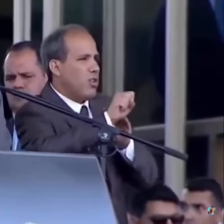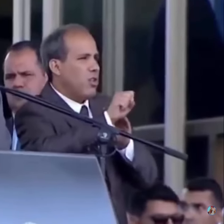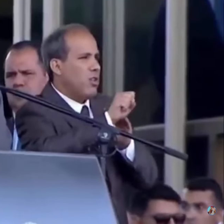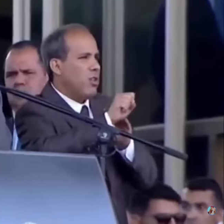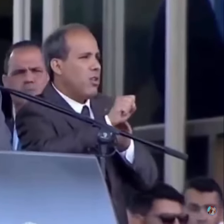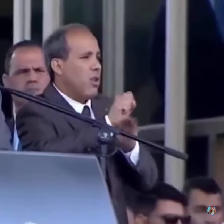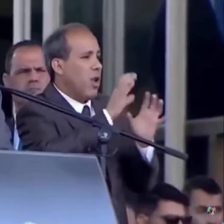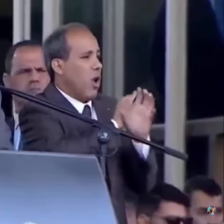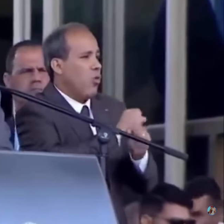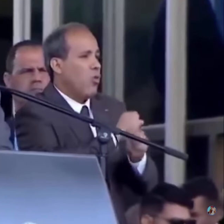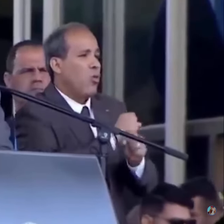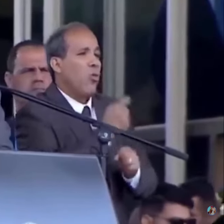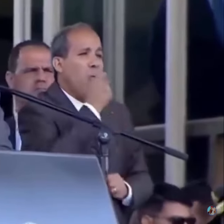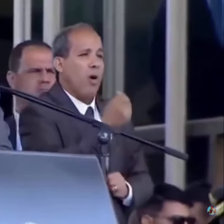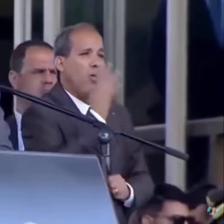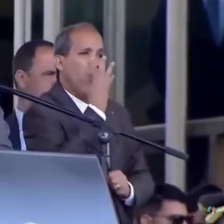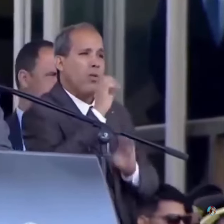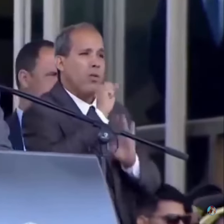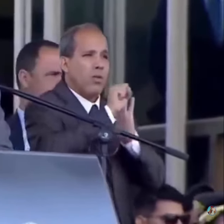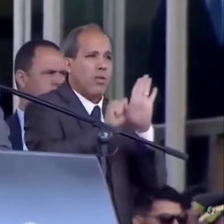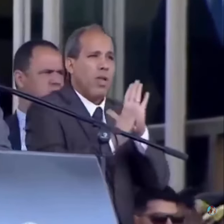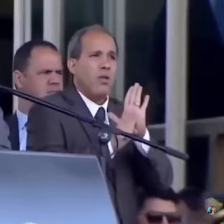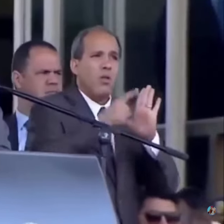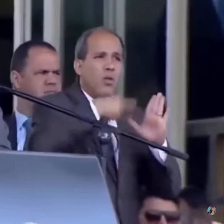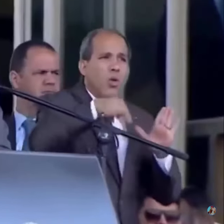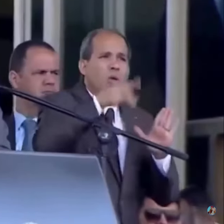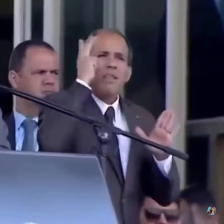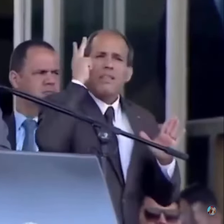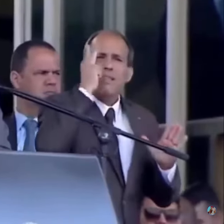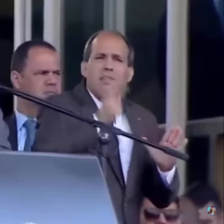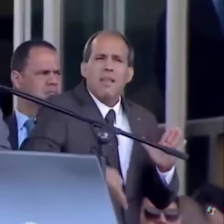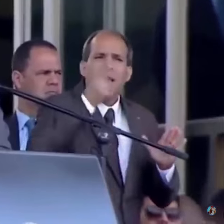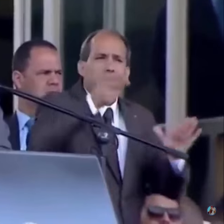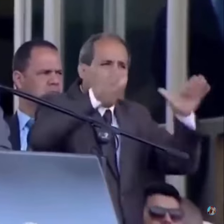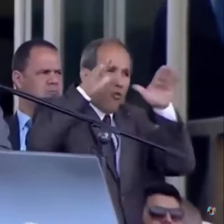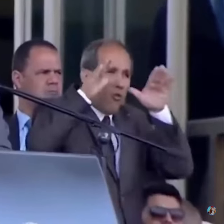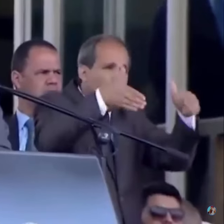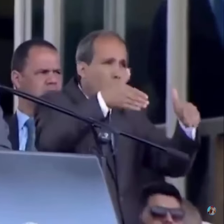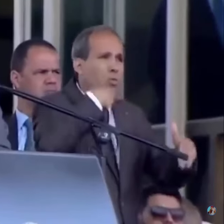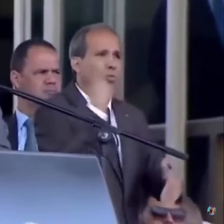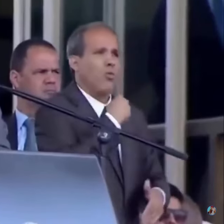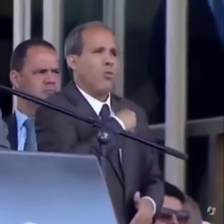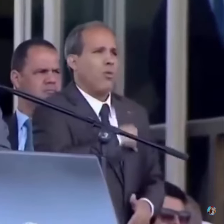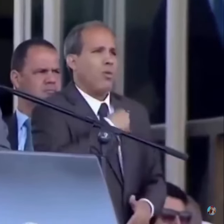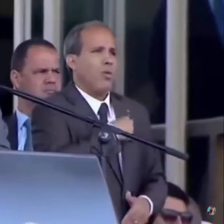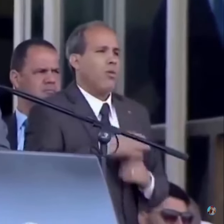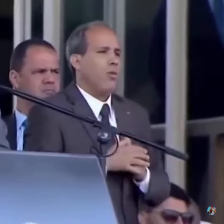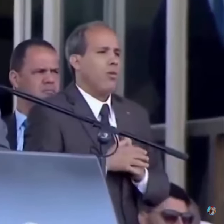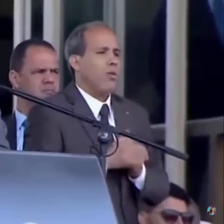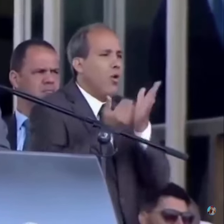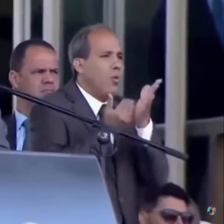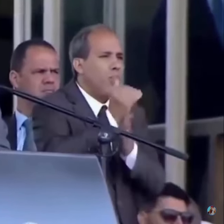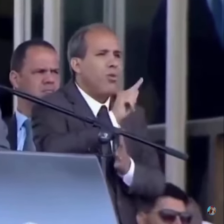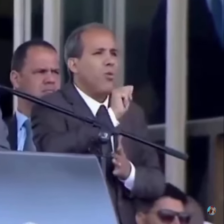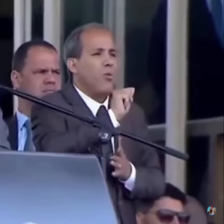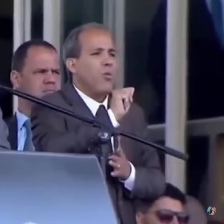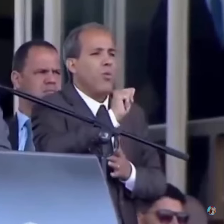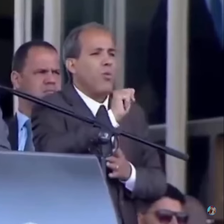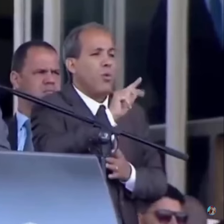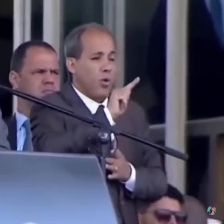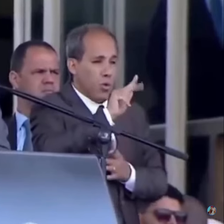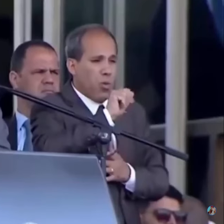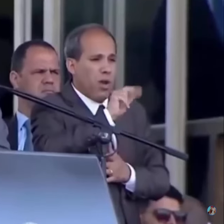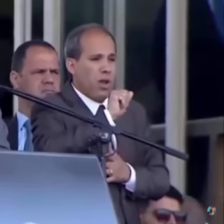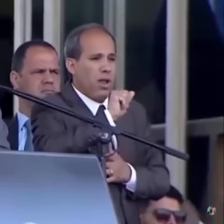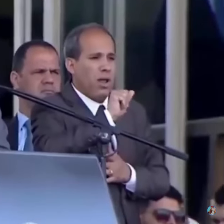quase 4 séculos, estivemos sempre voltados para a nossa missão, nascida em Guararapes, afirmada